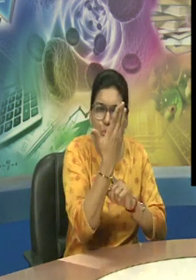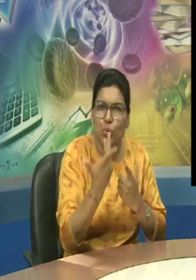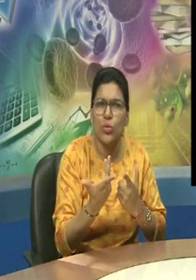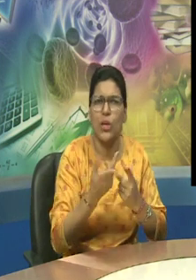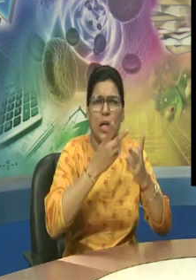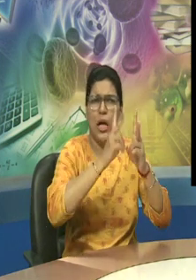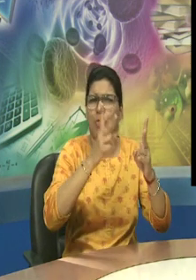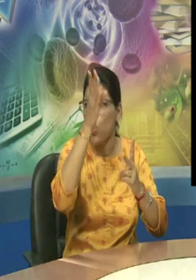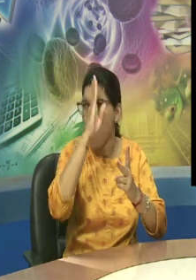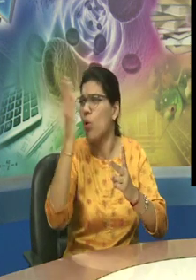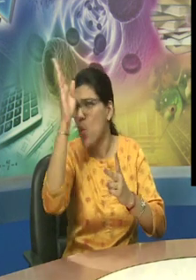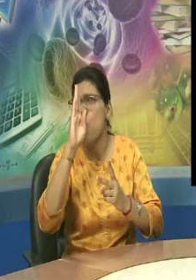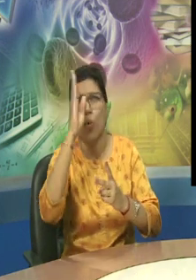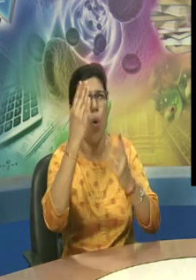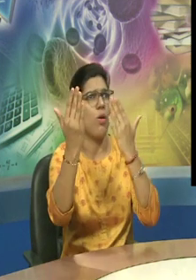रूप नजर